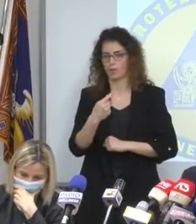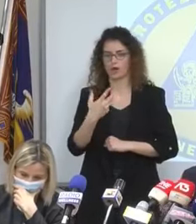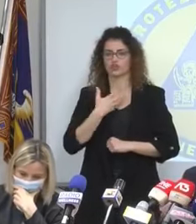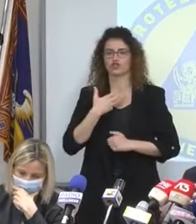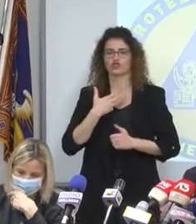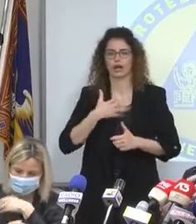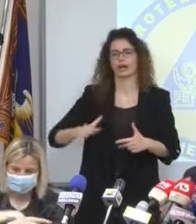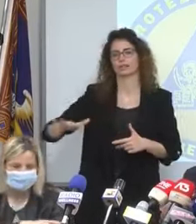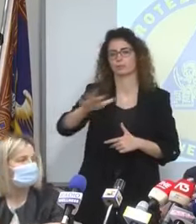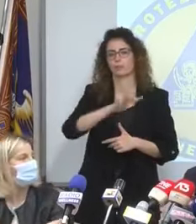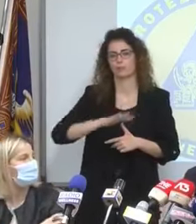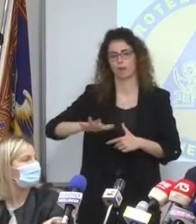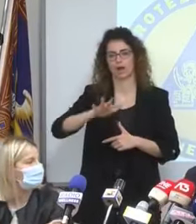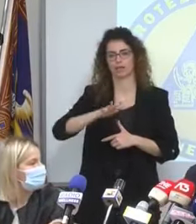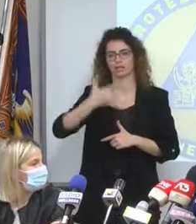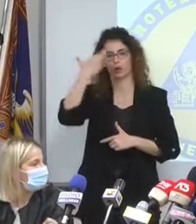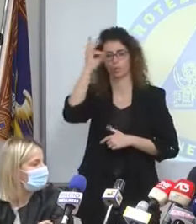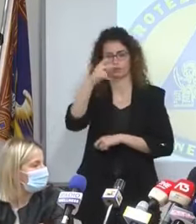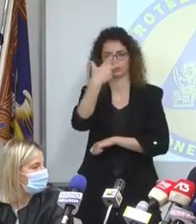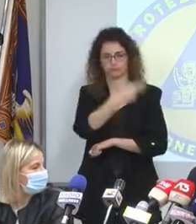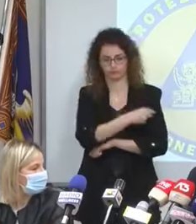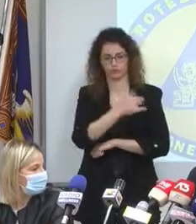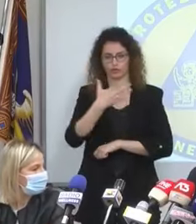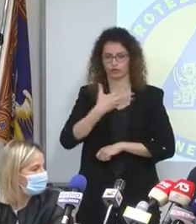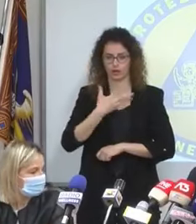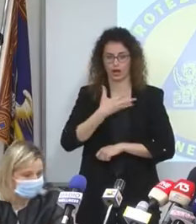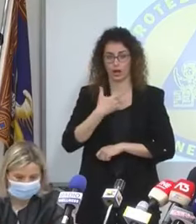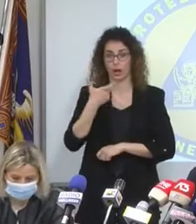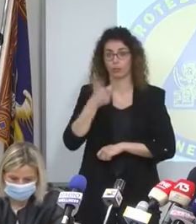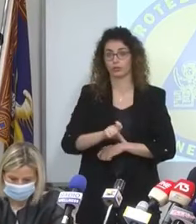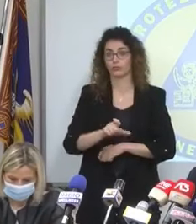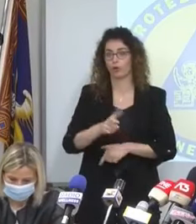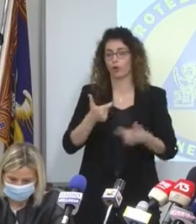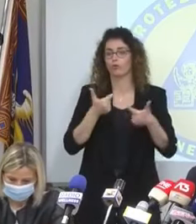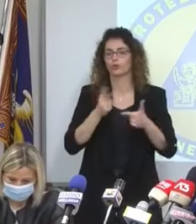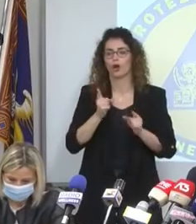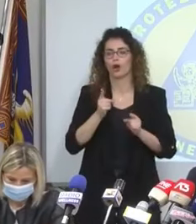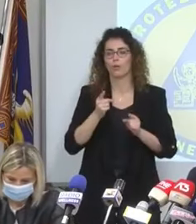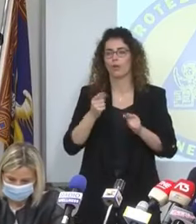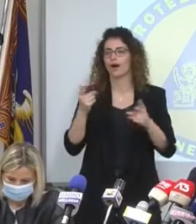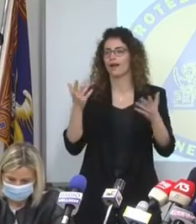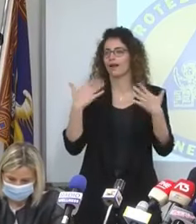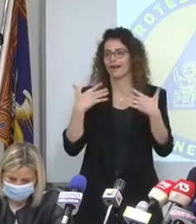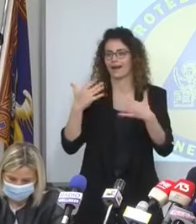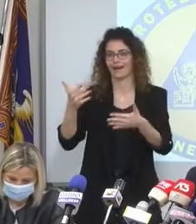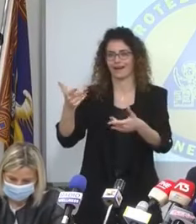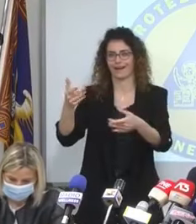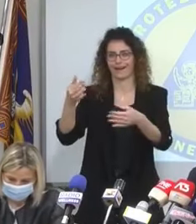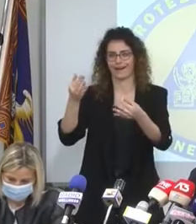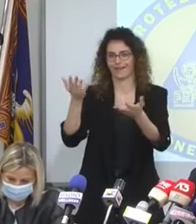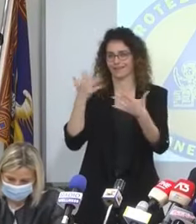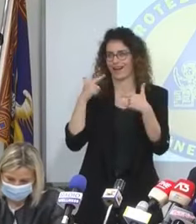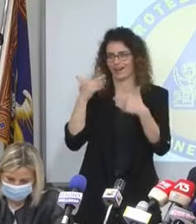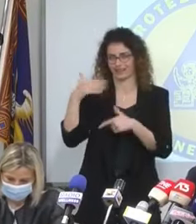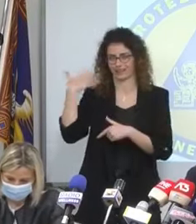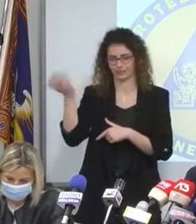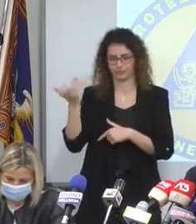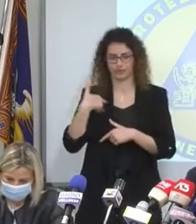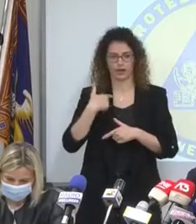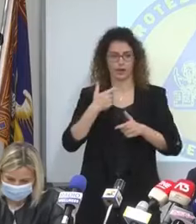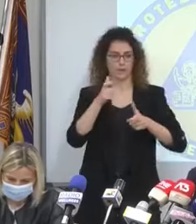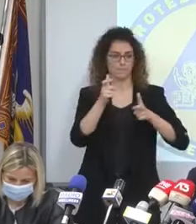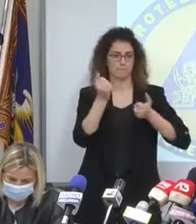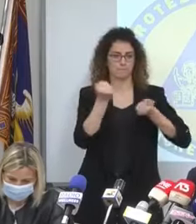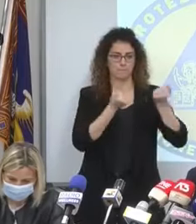siano spazi per vaccinare, anche perché per fortuna arriva la bella stagione, quindi un drive-in fatto bene, che si articola magari